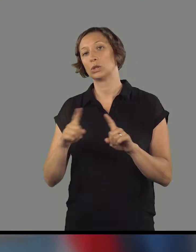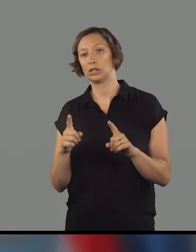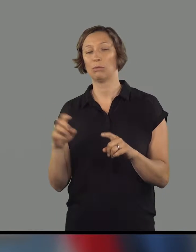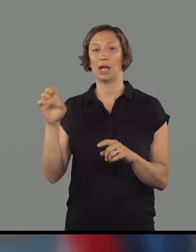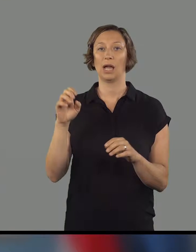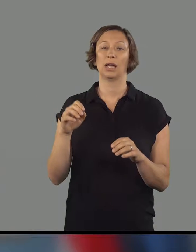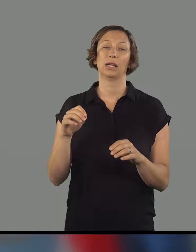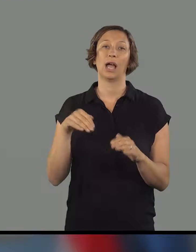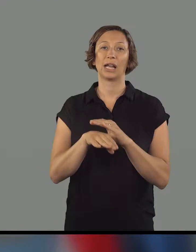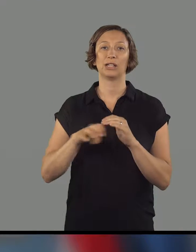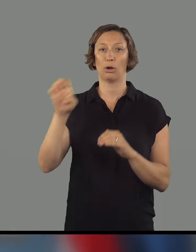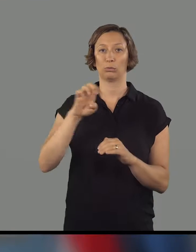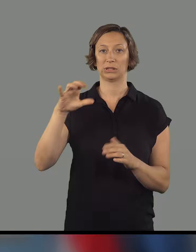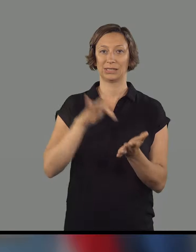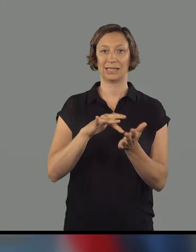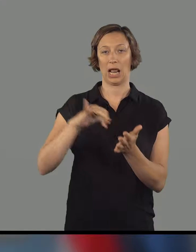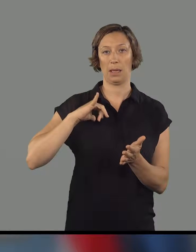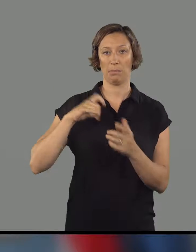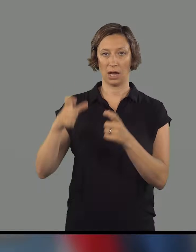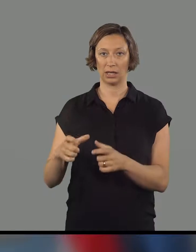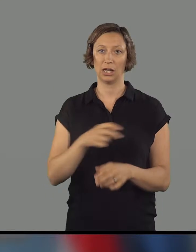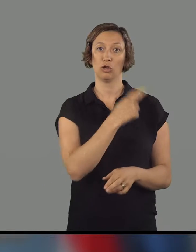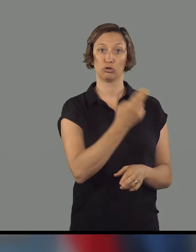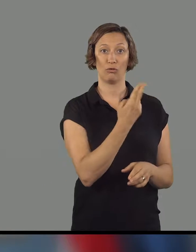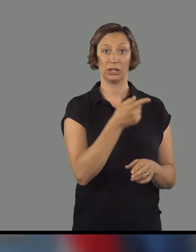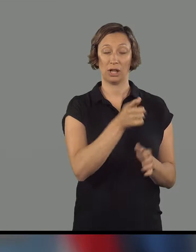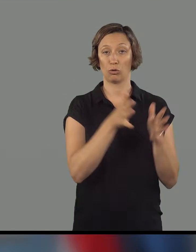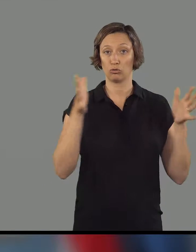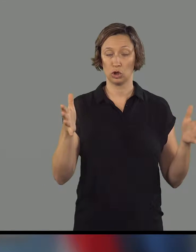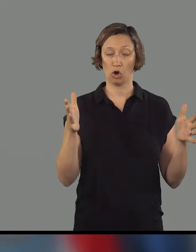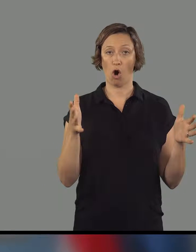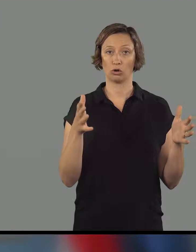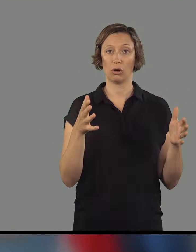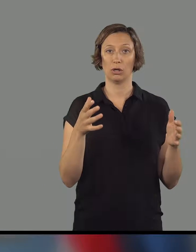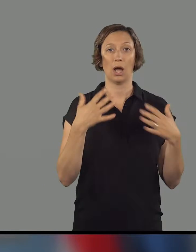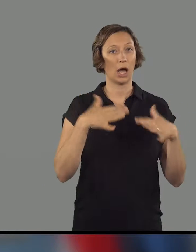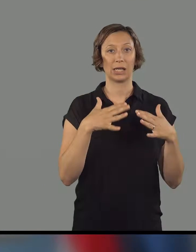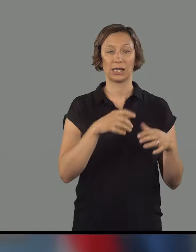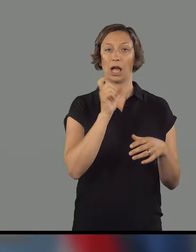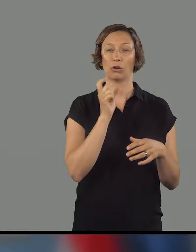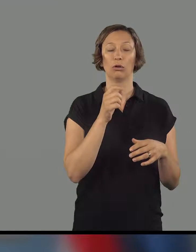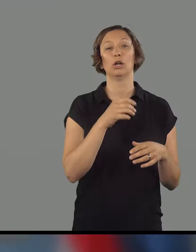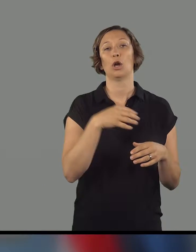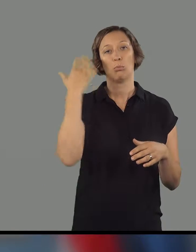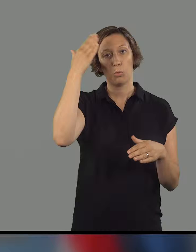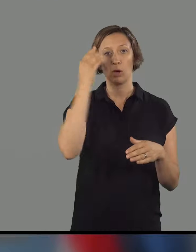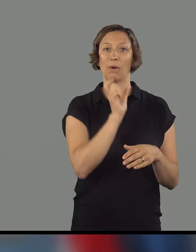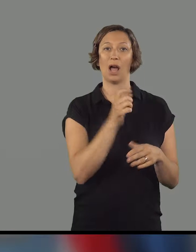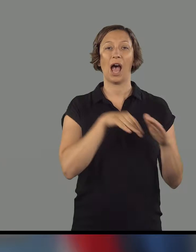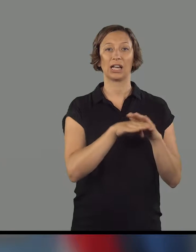tudi arhiv Evropske centralne banke. Slovenija se s tako zelo široko razlago pojma arhiv ne